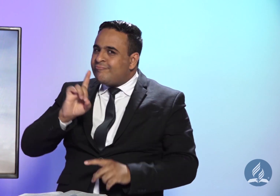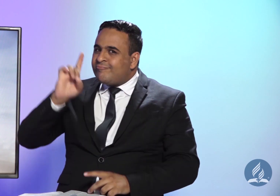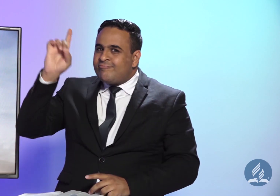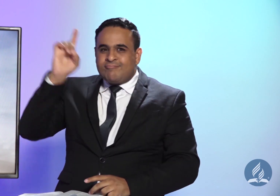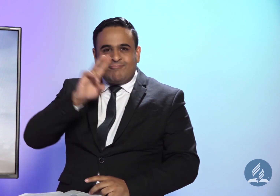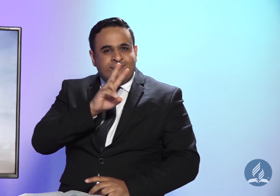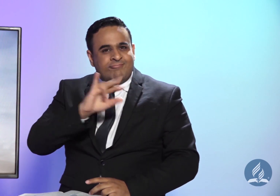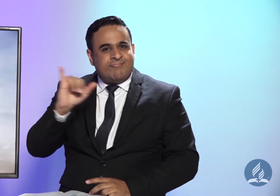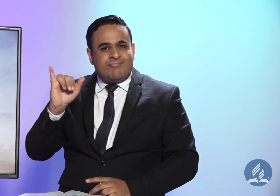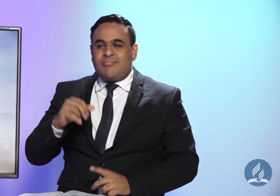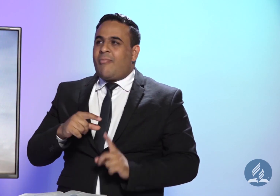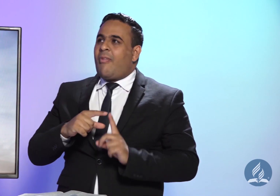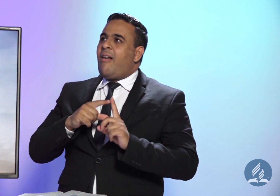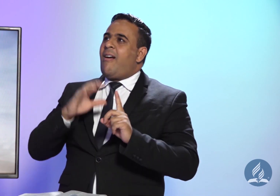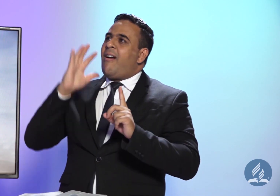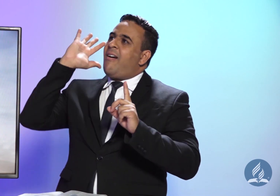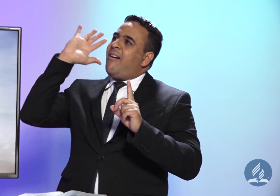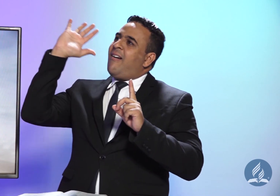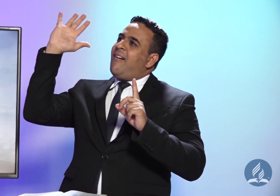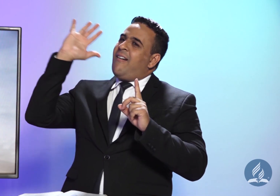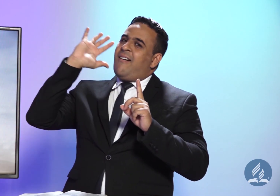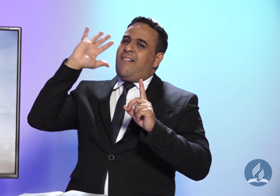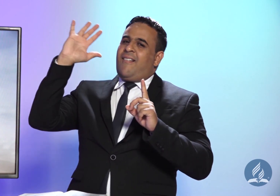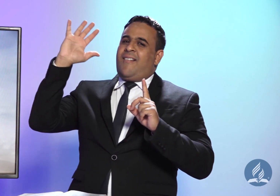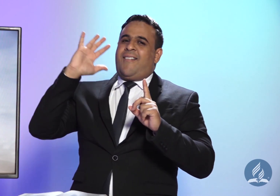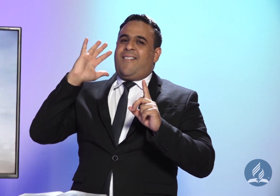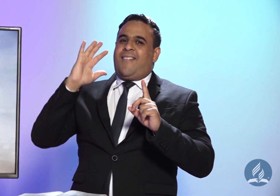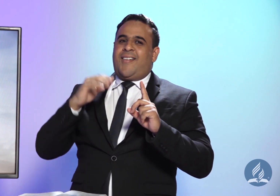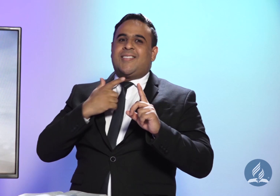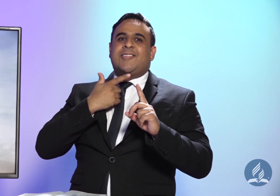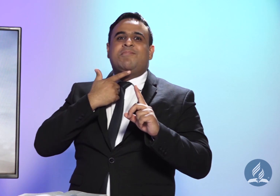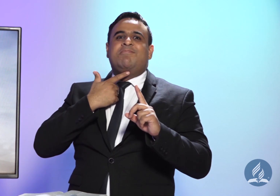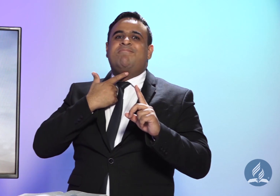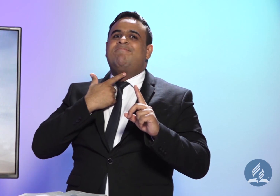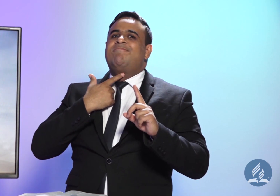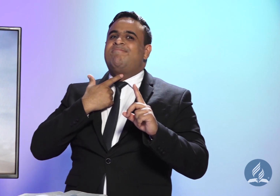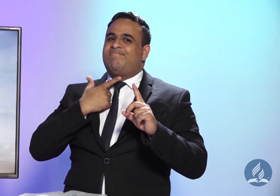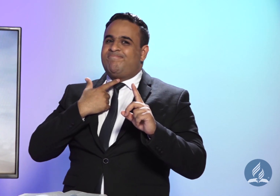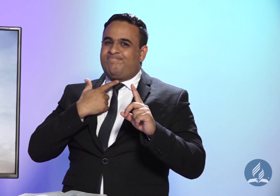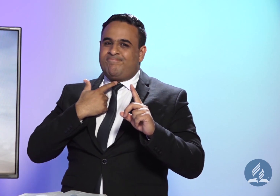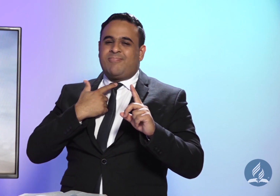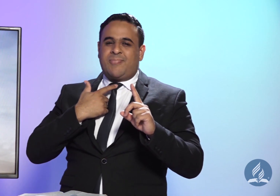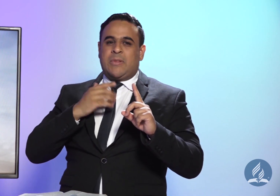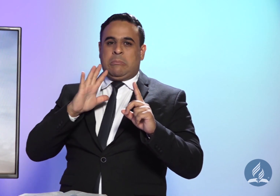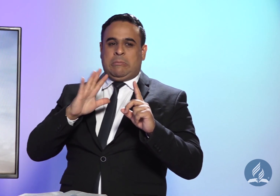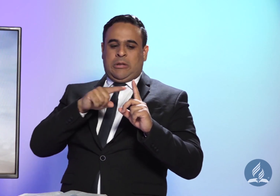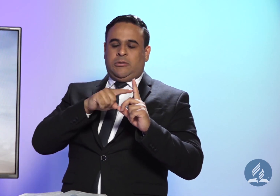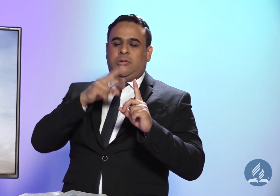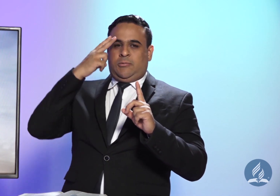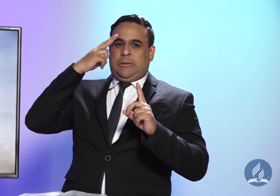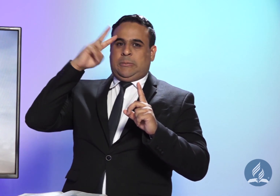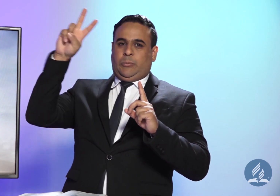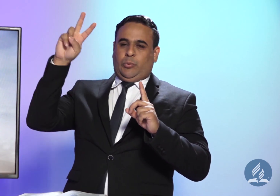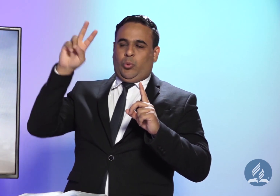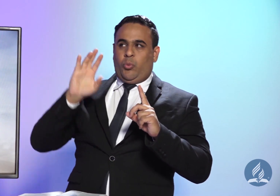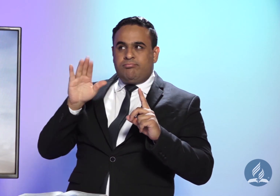ela comesse do fruto, ela seria como Deus. Aquilo seduziu a Eva e despertou nela